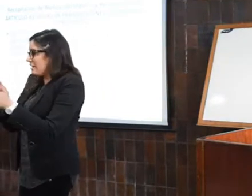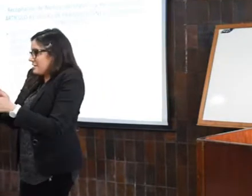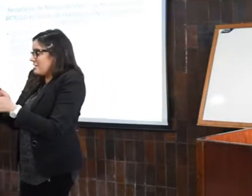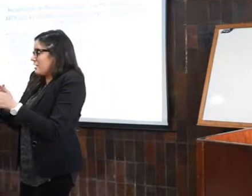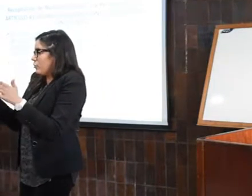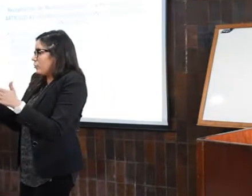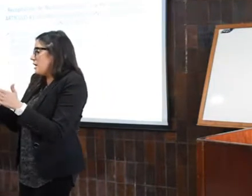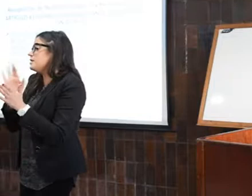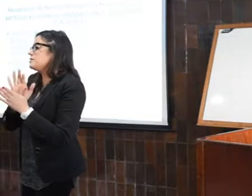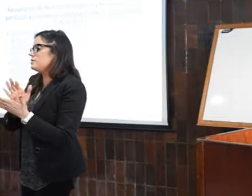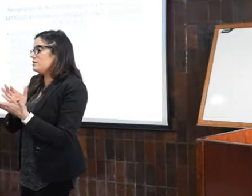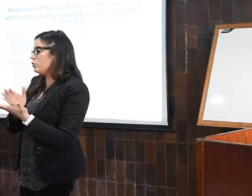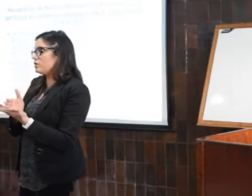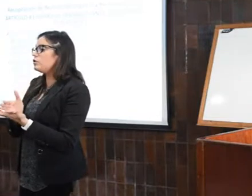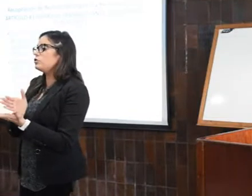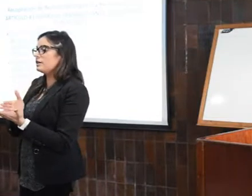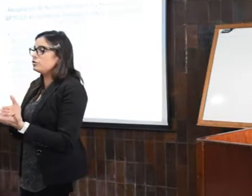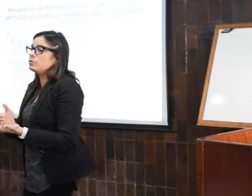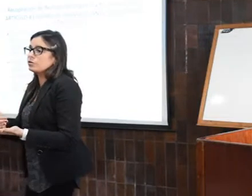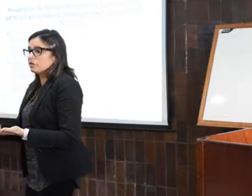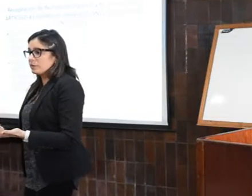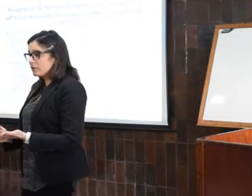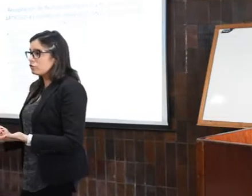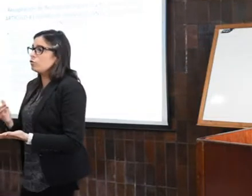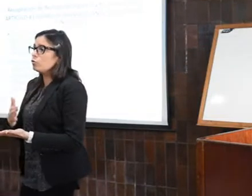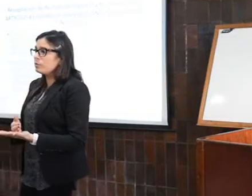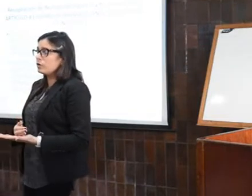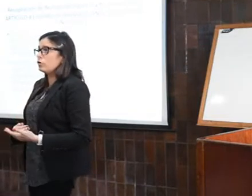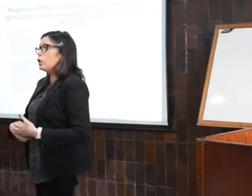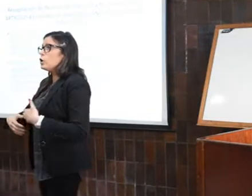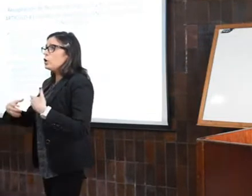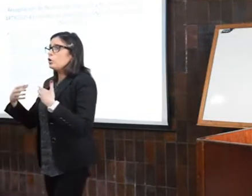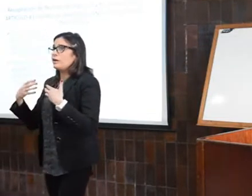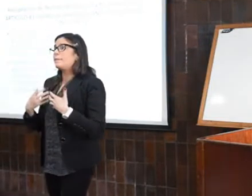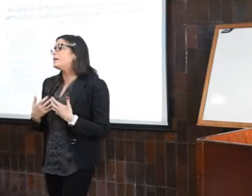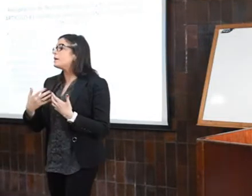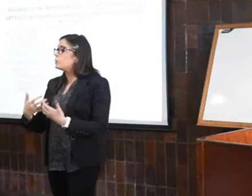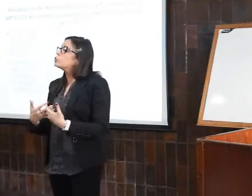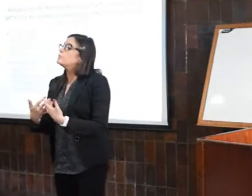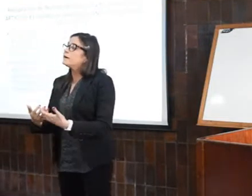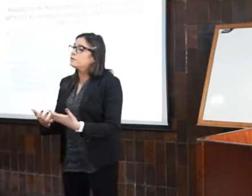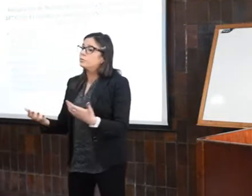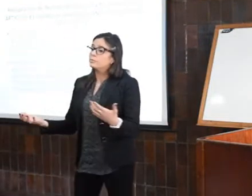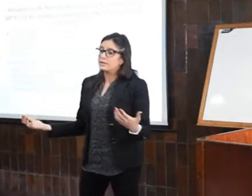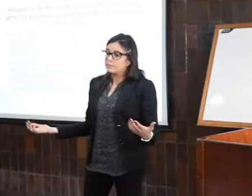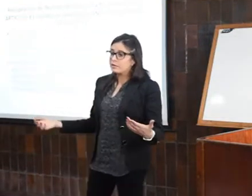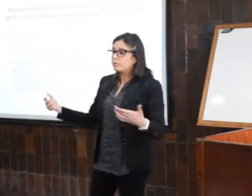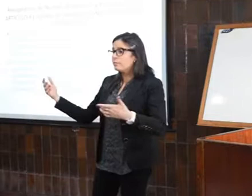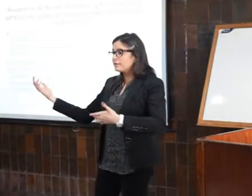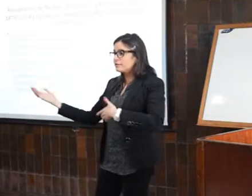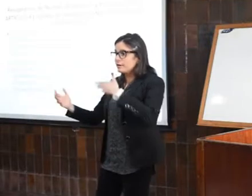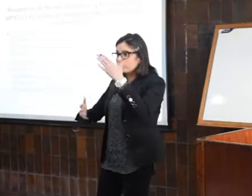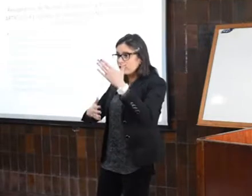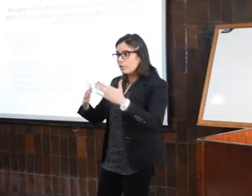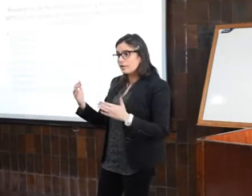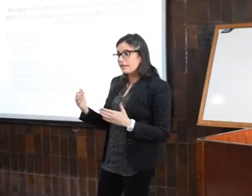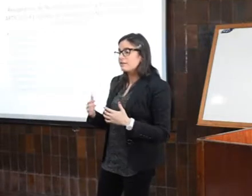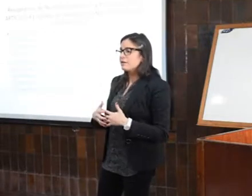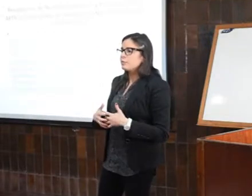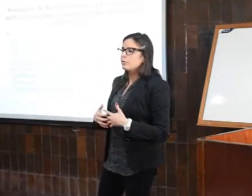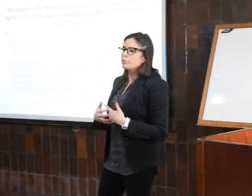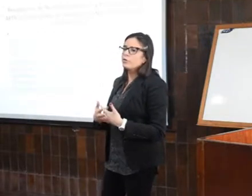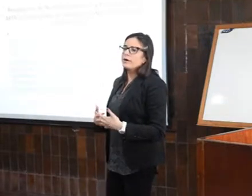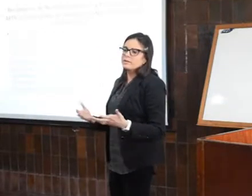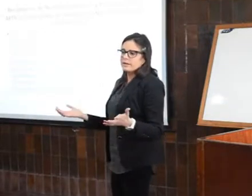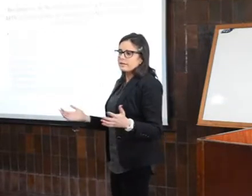formas atacar las defensas reportadas y no es tan correcto el procedimiento y no cumple con las medidas que vos tomás como mínimas son máximas